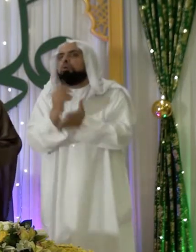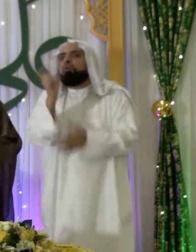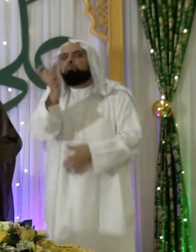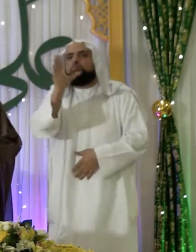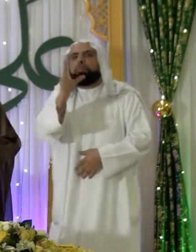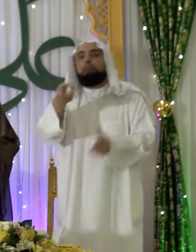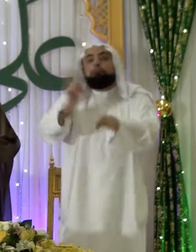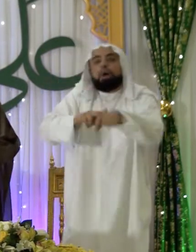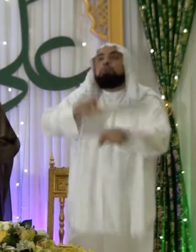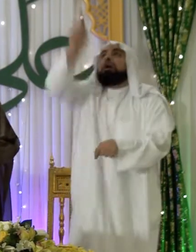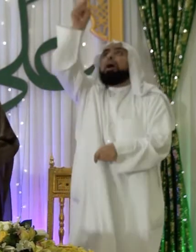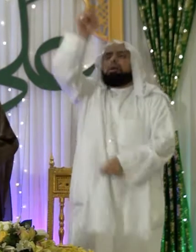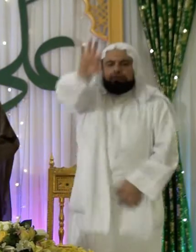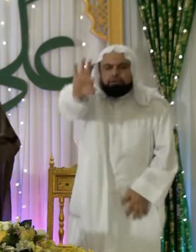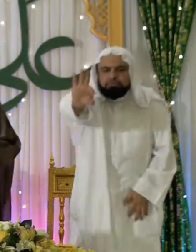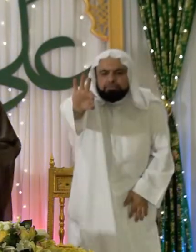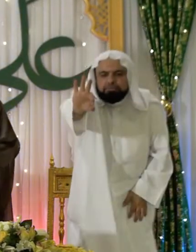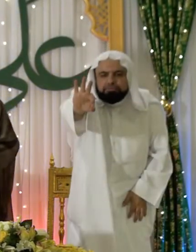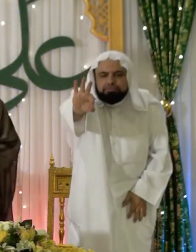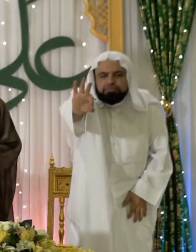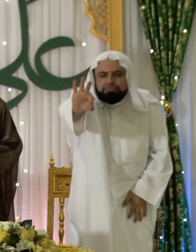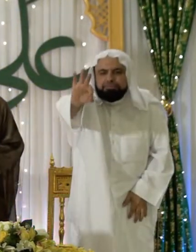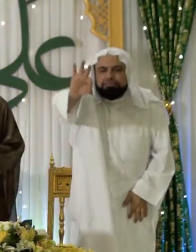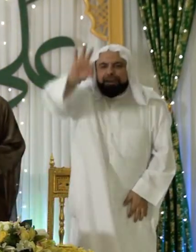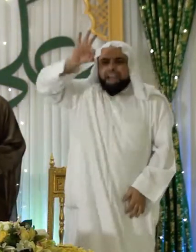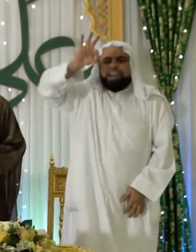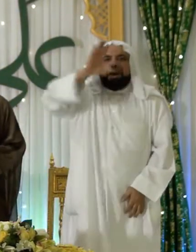اختار الله سبحانه وتعالى عليا،